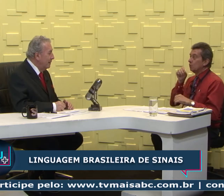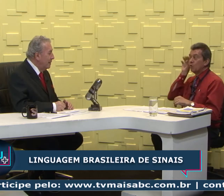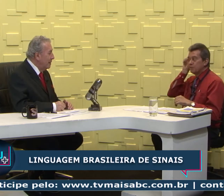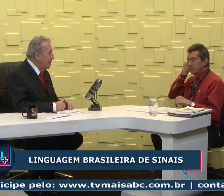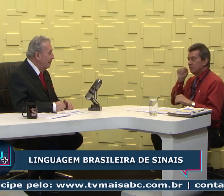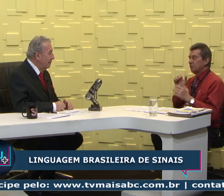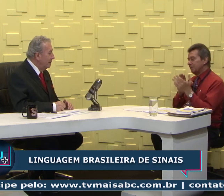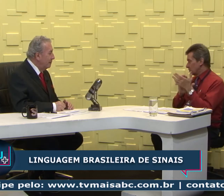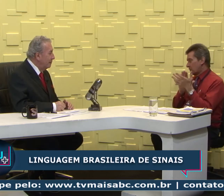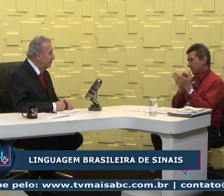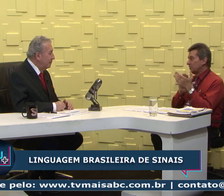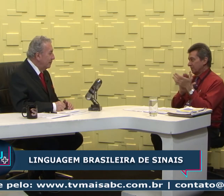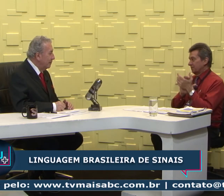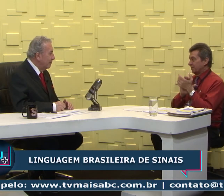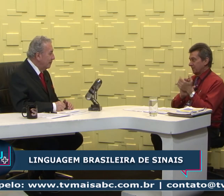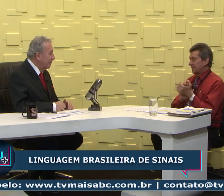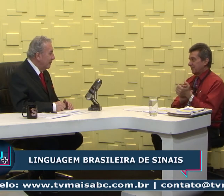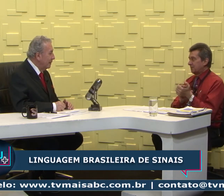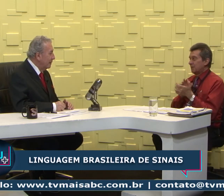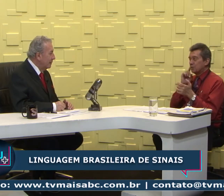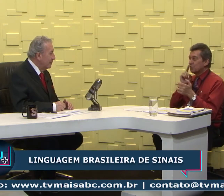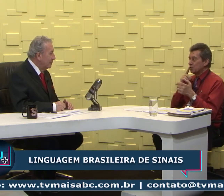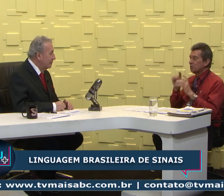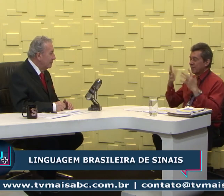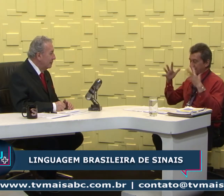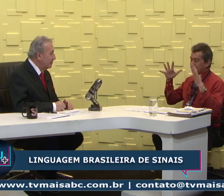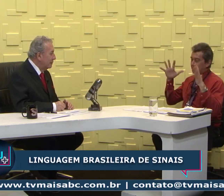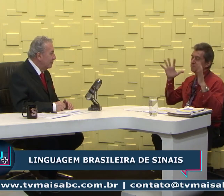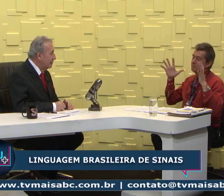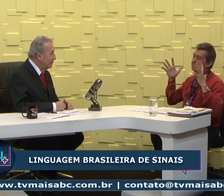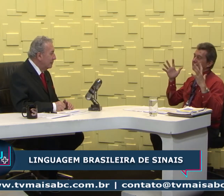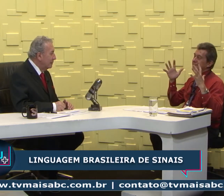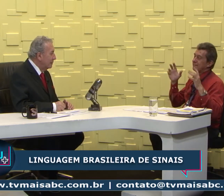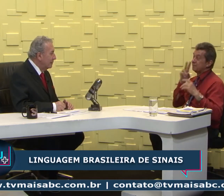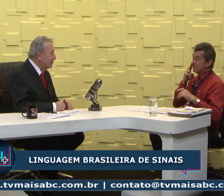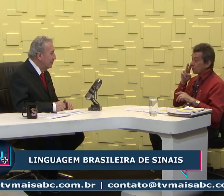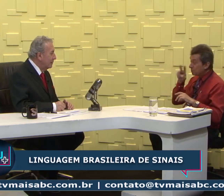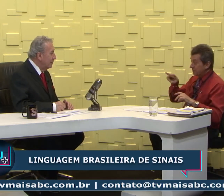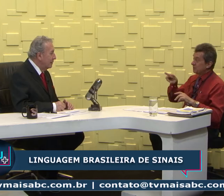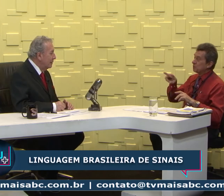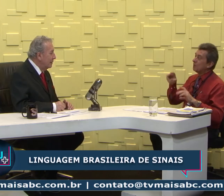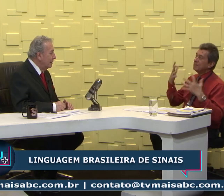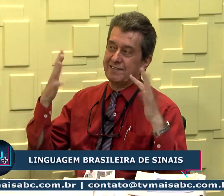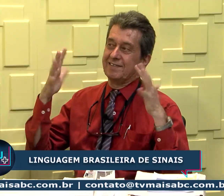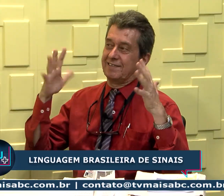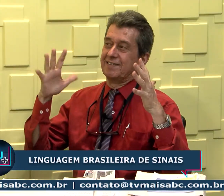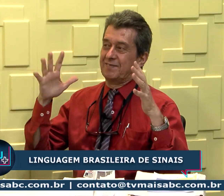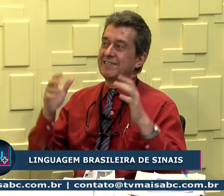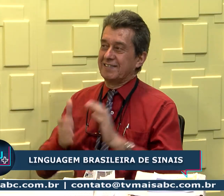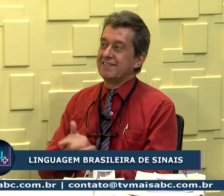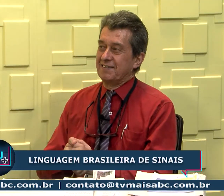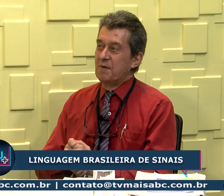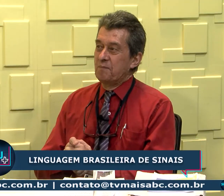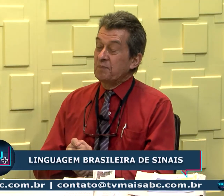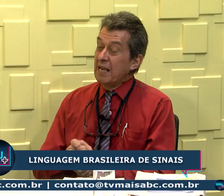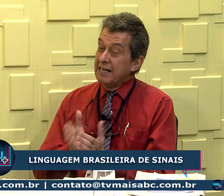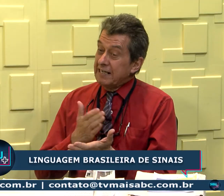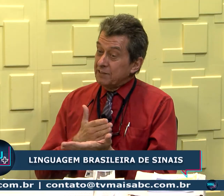ambiente e normalmente é mais um surdo é a turma deles eu como visual eles fazem agora então